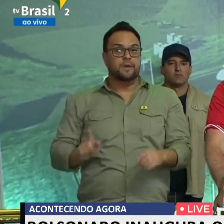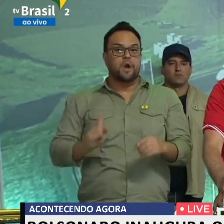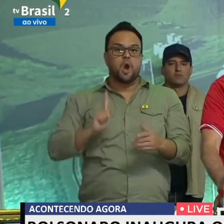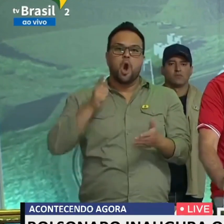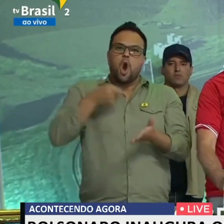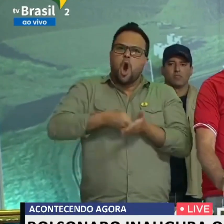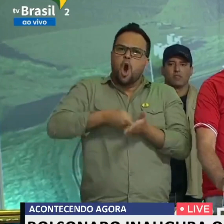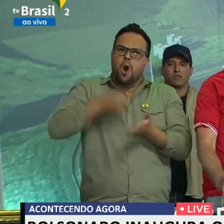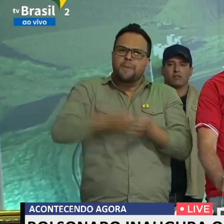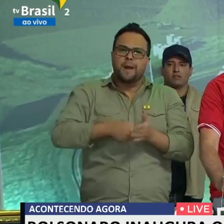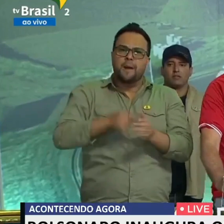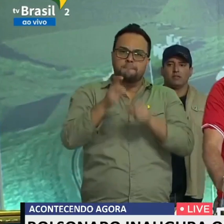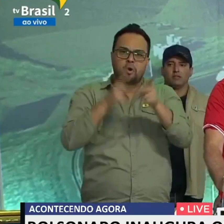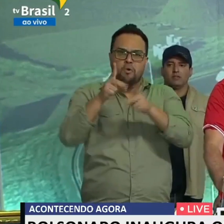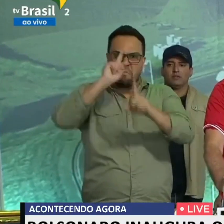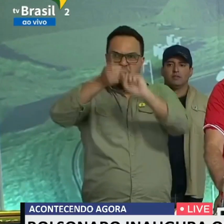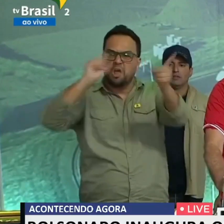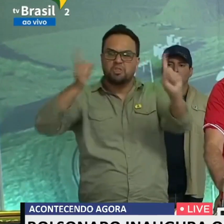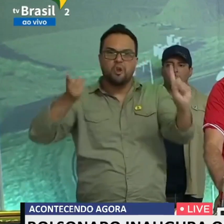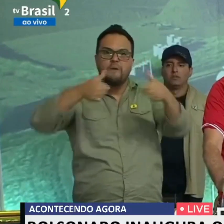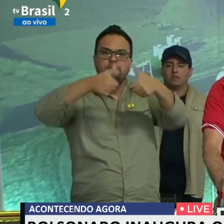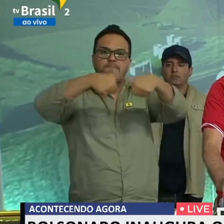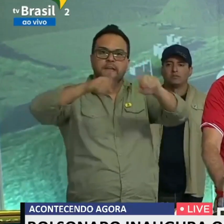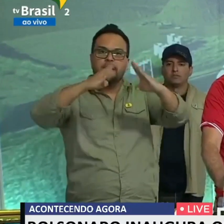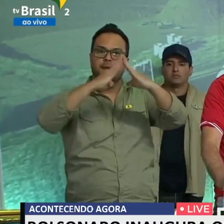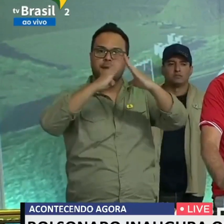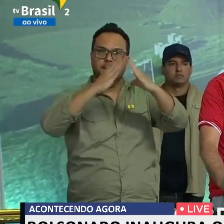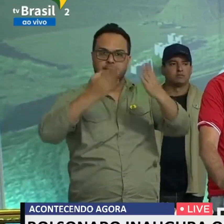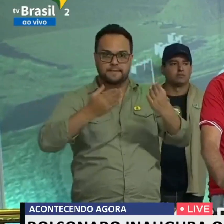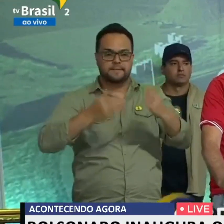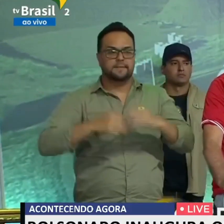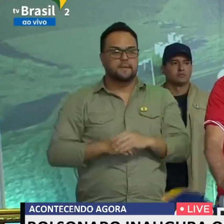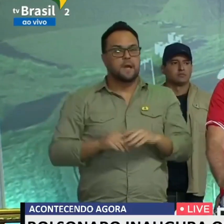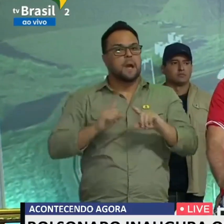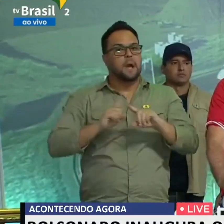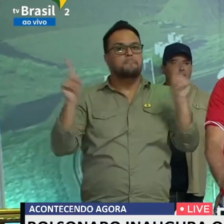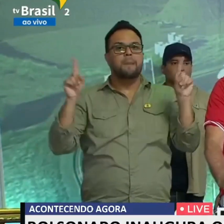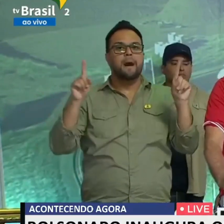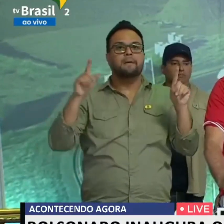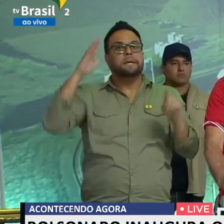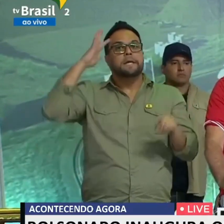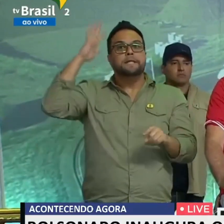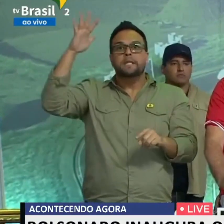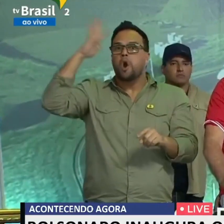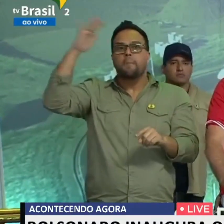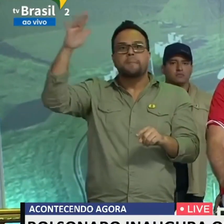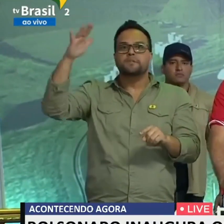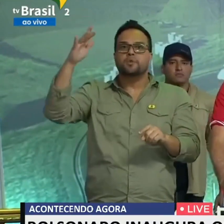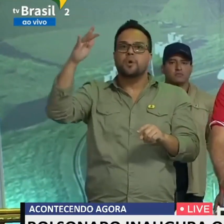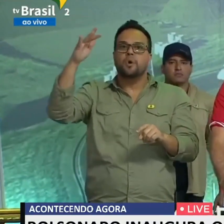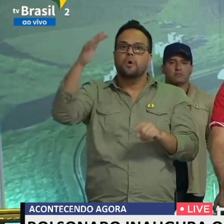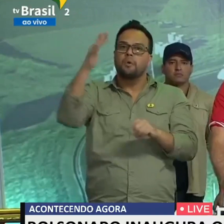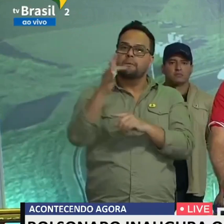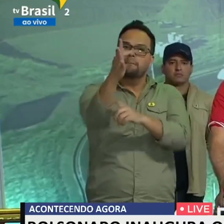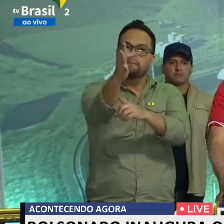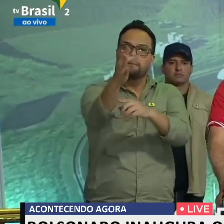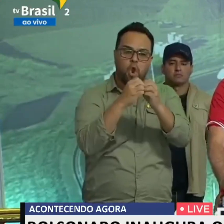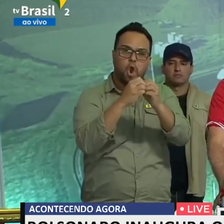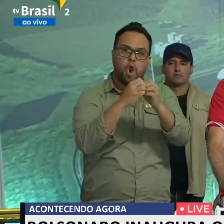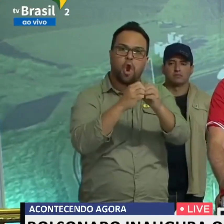obrigaram o povo a ficar em casa, mas não pensaram nas consequências.